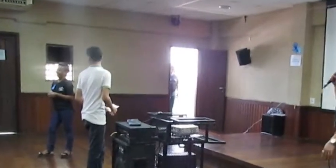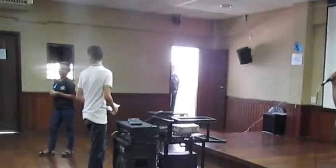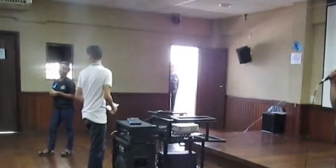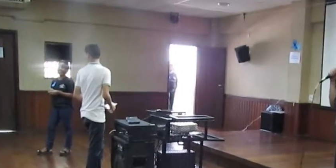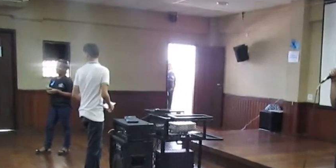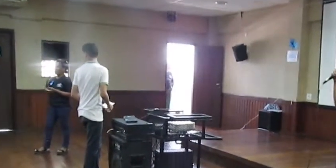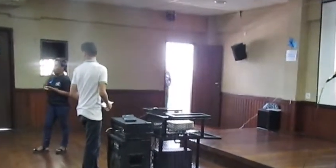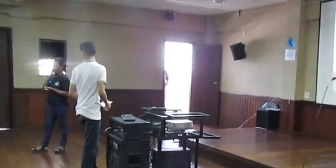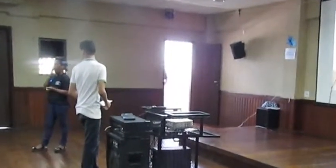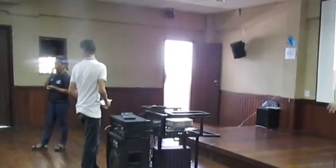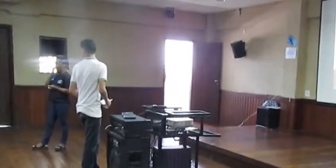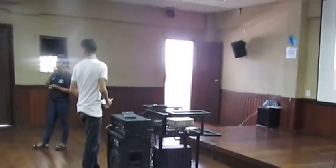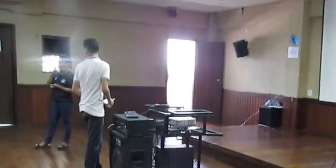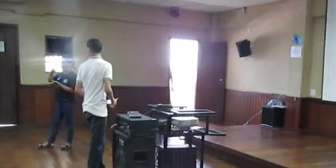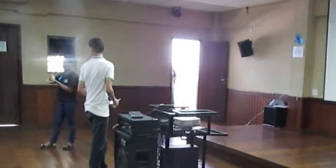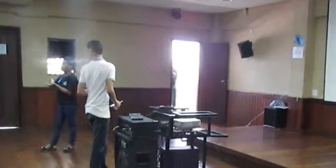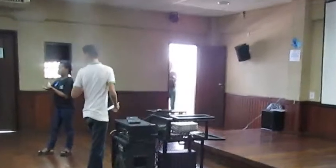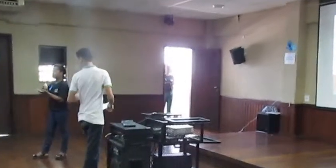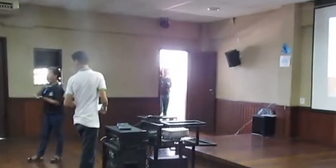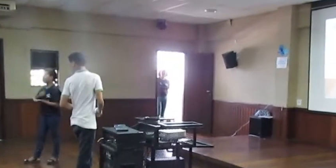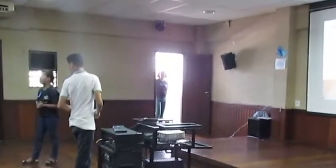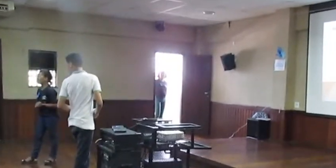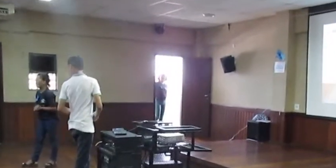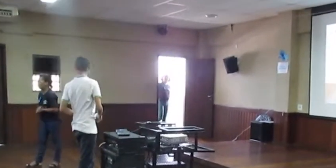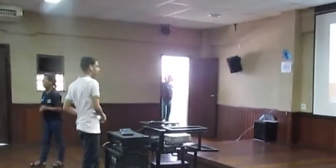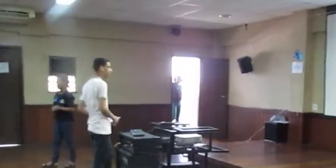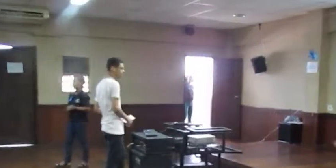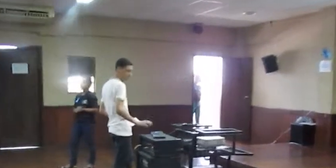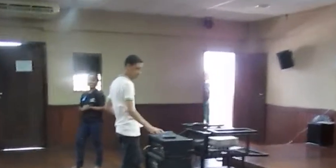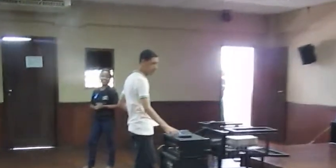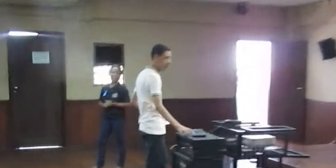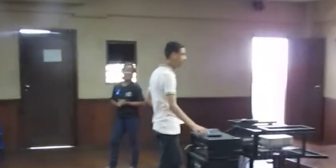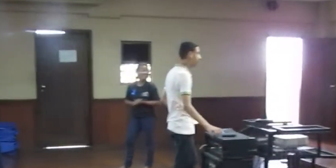língua. Disponível para Android. Beleza também, né, gente? Que massa.